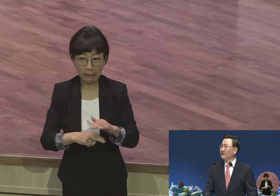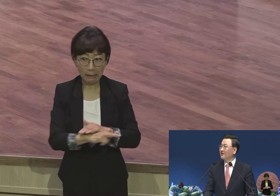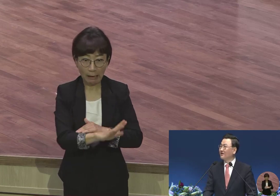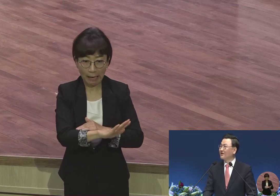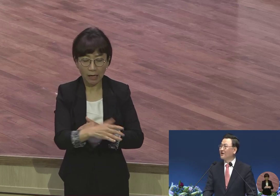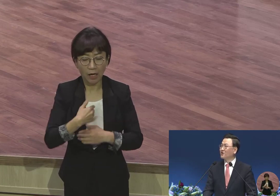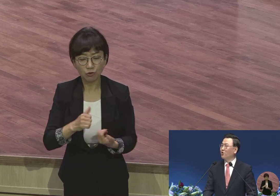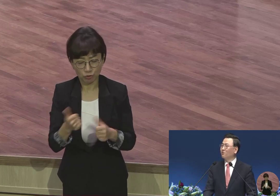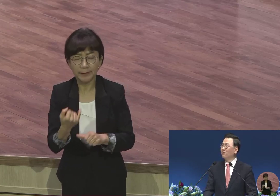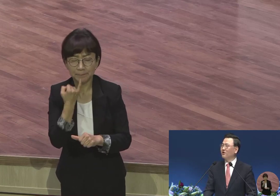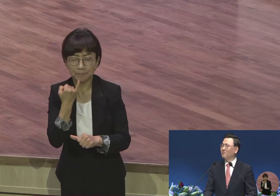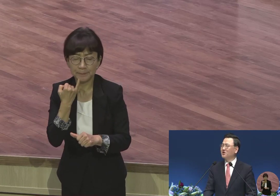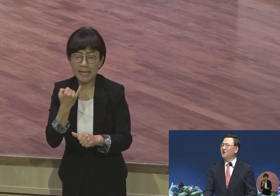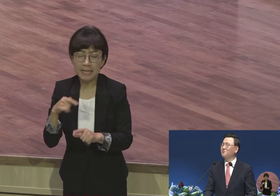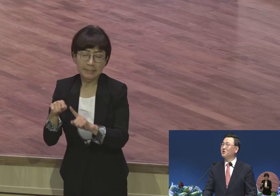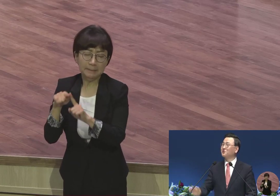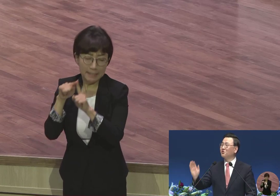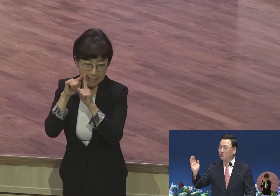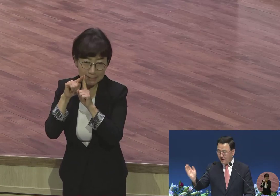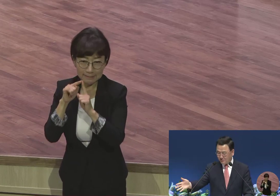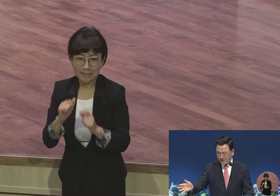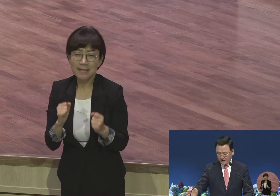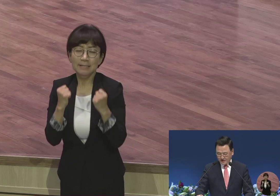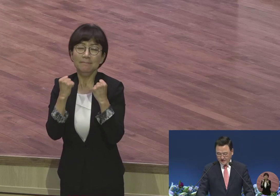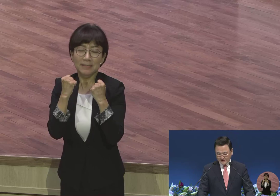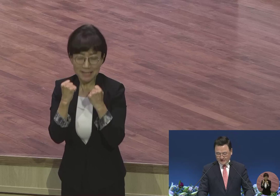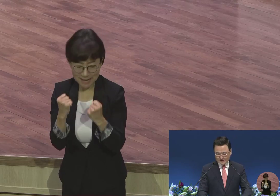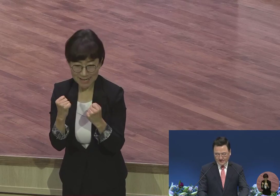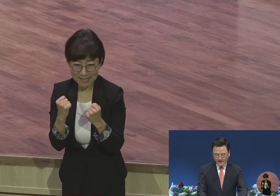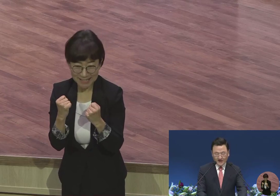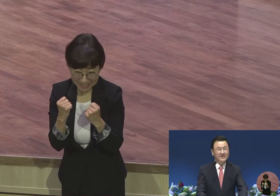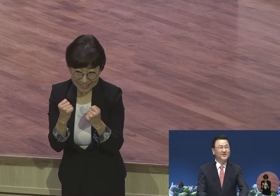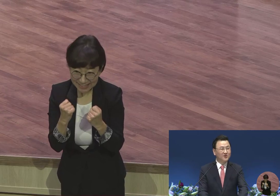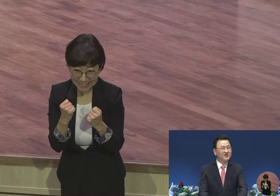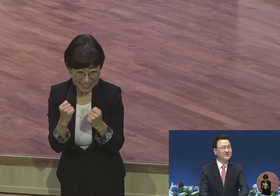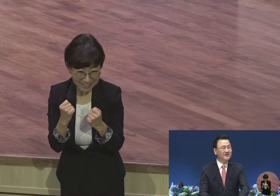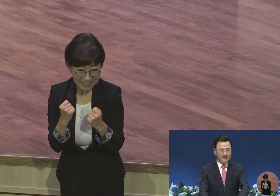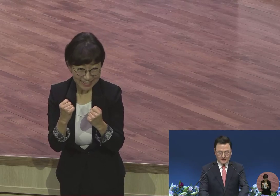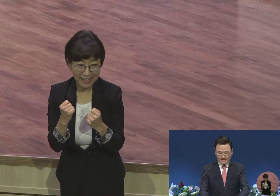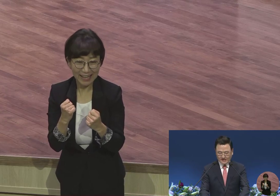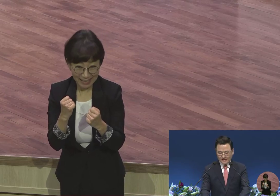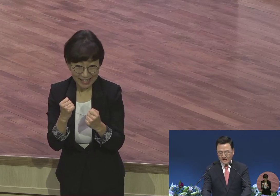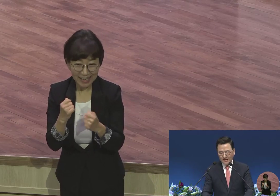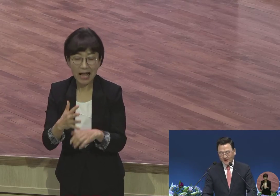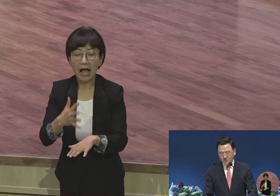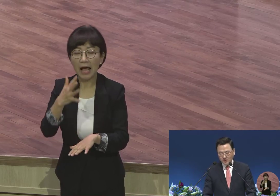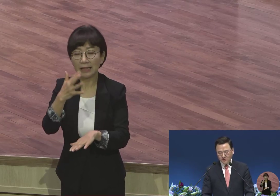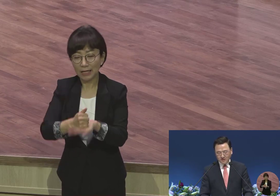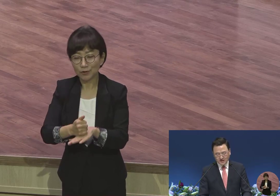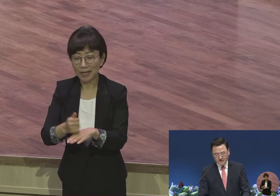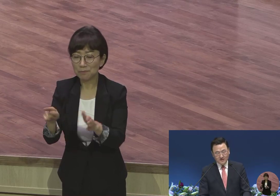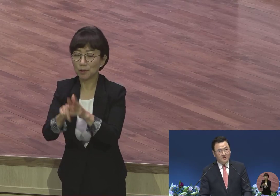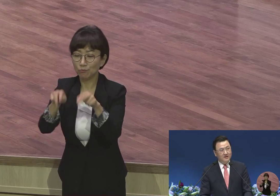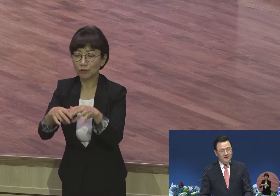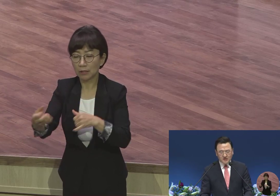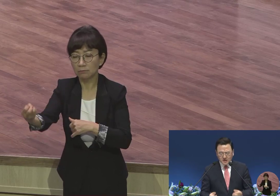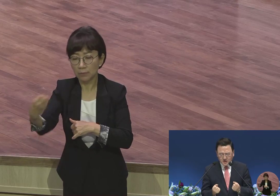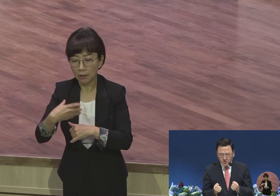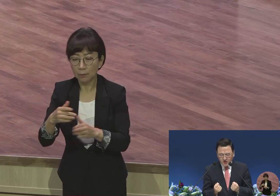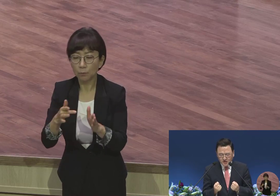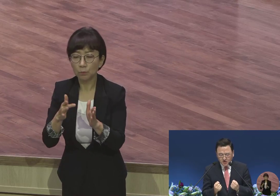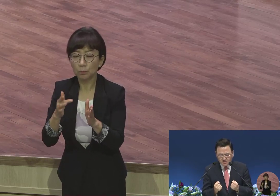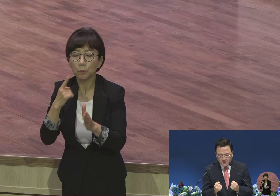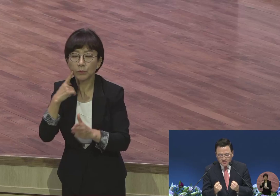순교하겠구나. 성도들 앞에 창피해서 순교하겠구나. 이게 정체성. 한 주간 동안